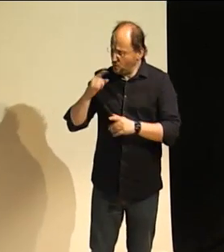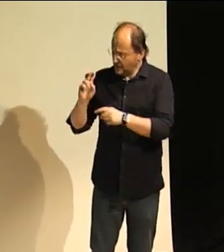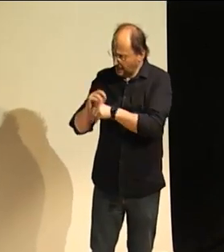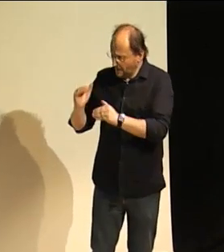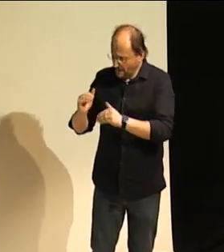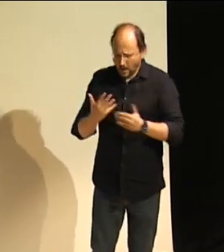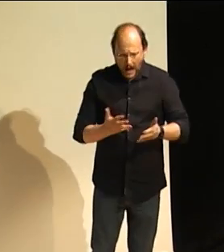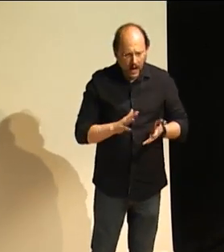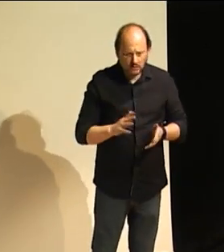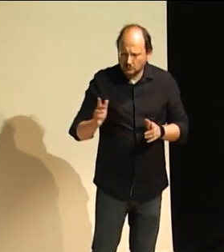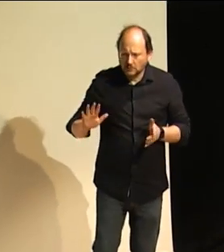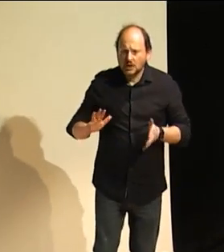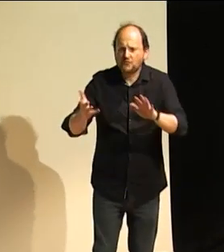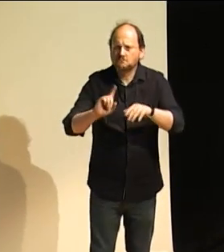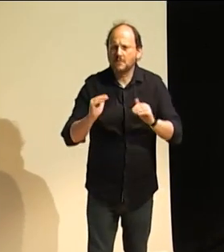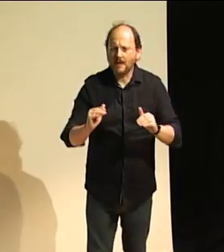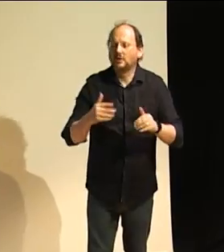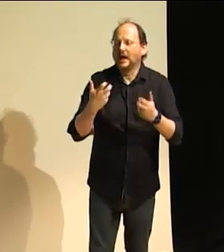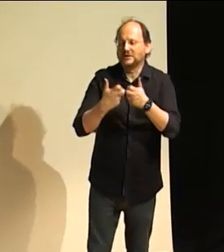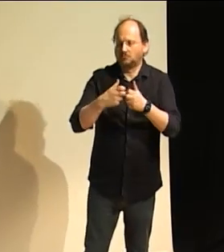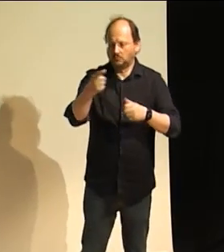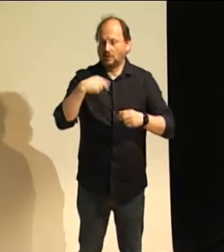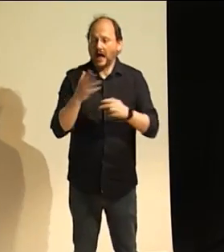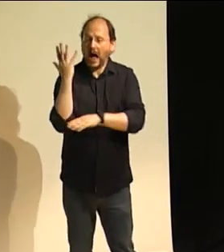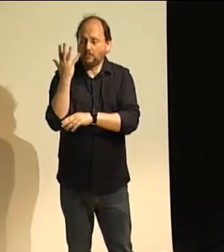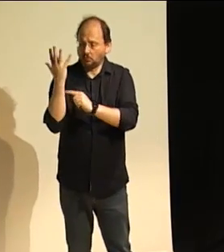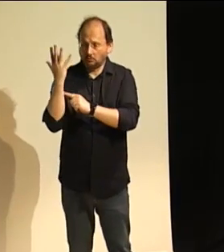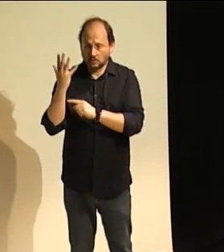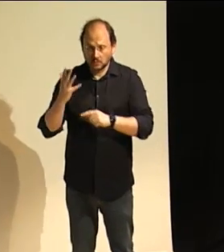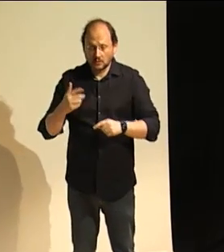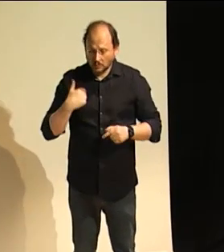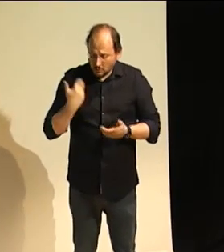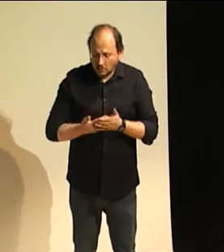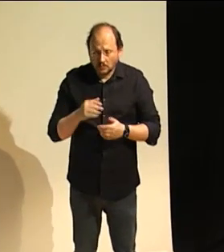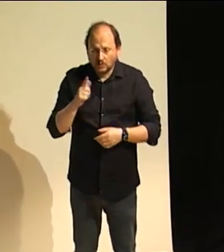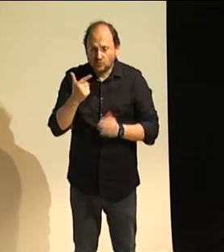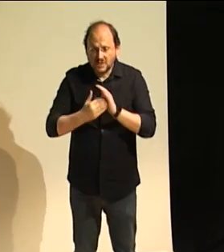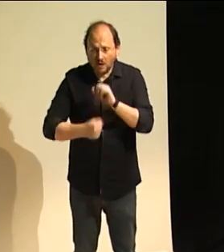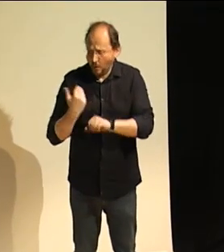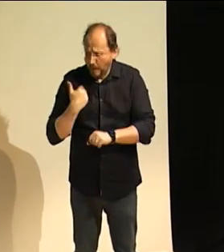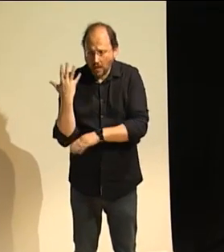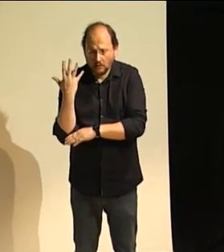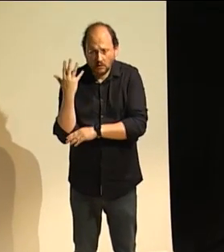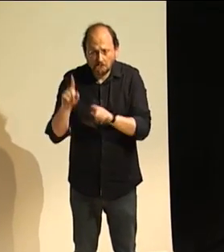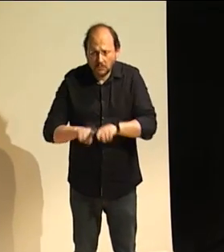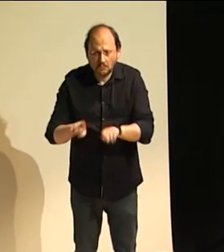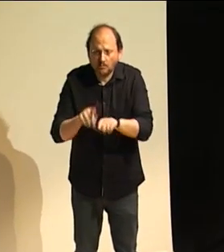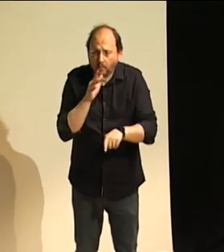vais la reprendre. Est-ce qu'il y a des néologies ou des choses qui n'ont pas bougé dans les langues des signes? En fait, le signe